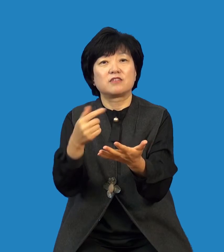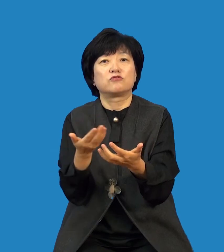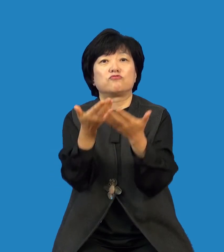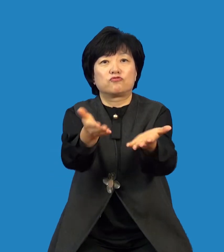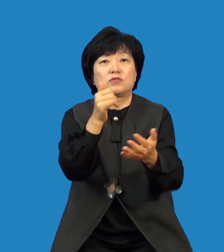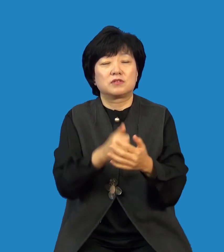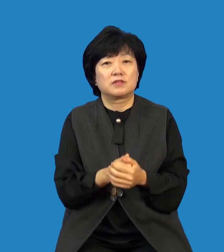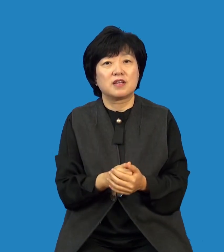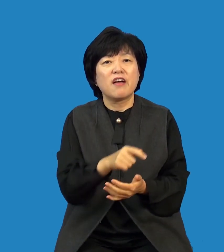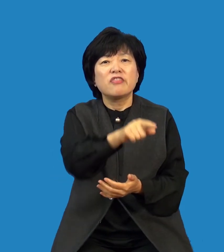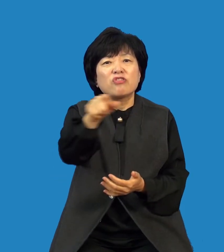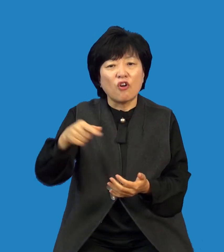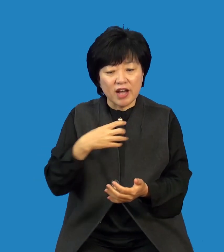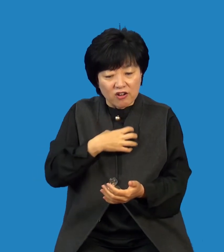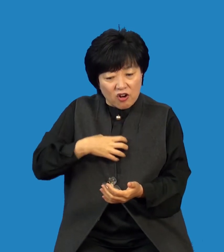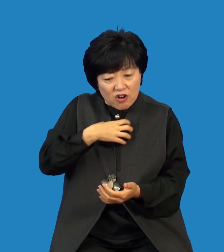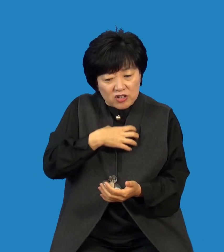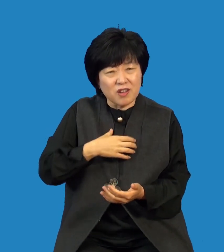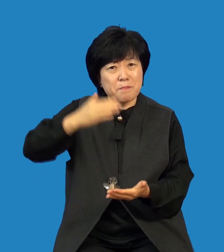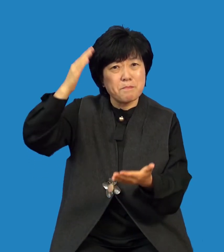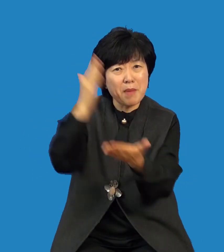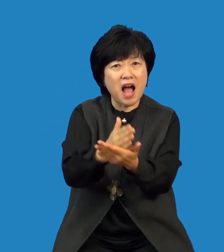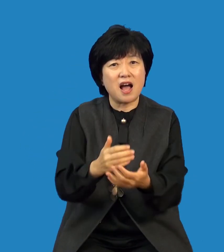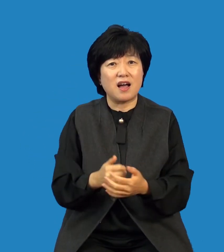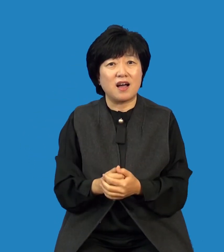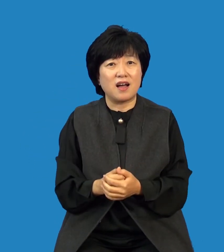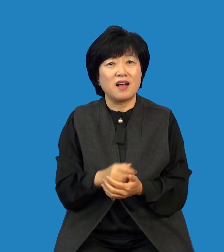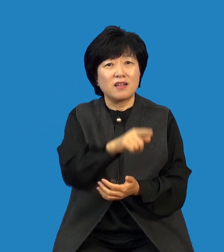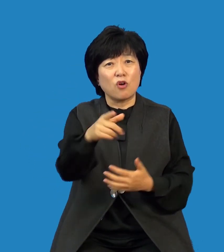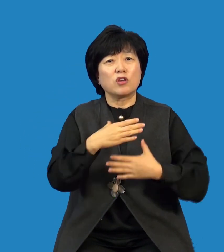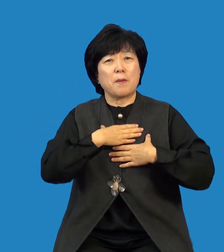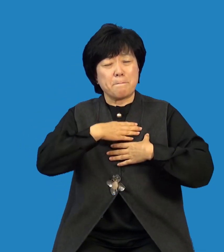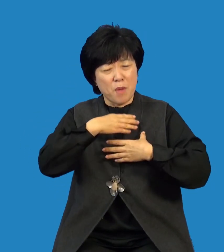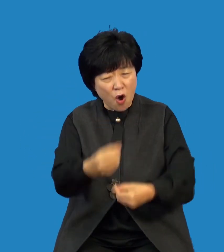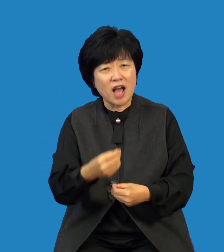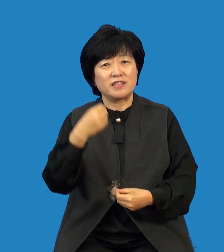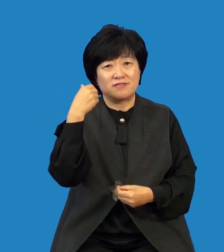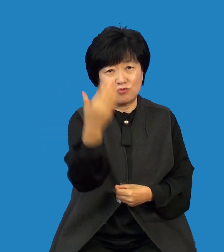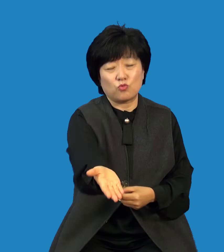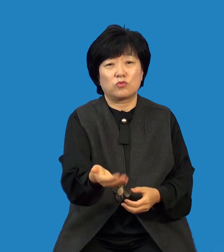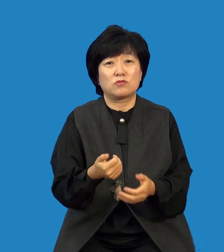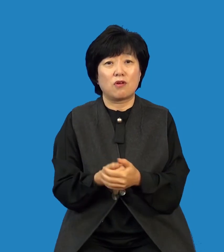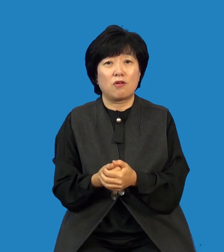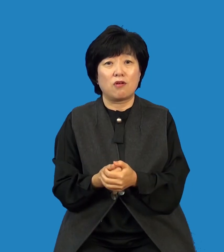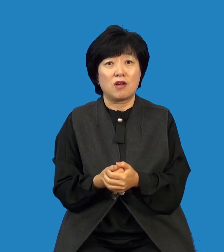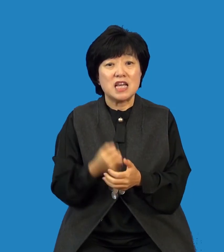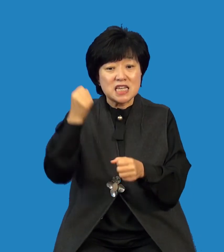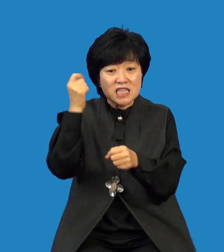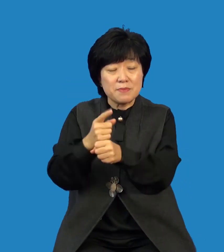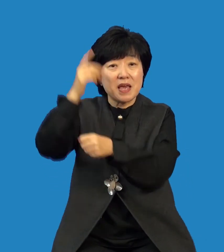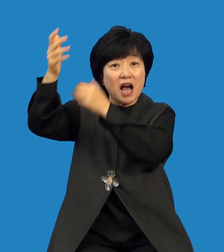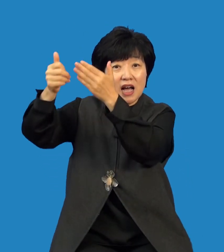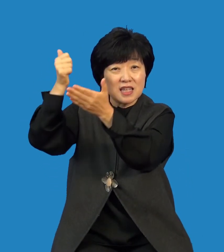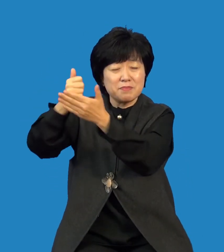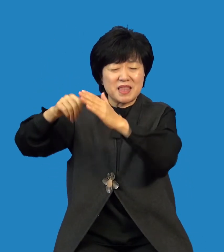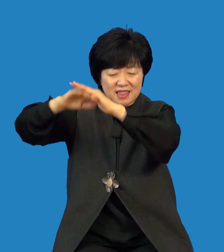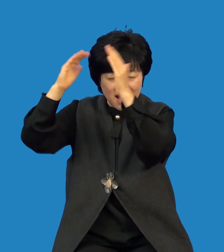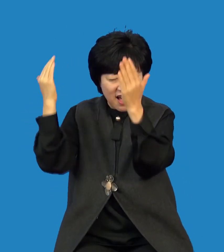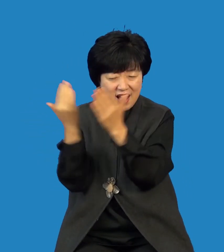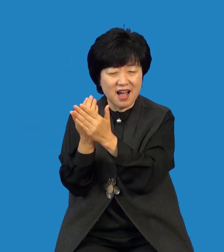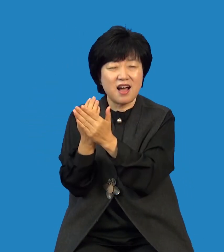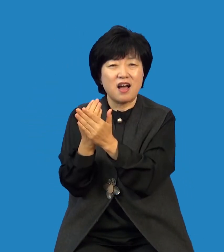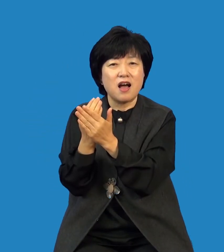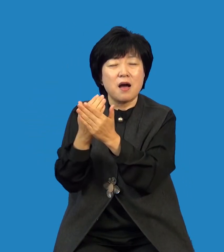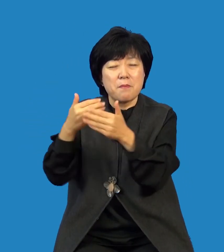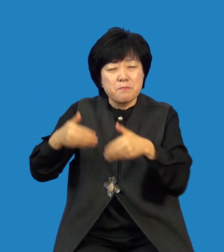너희는 평안하라는 거예요. 이미 하나님께서 너희에게 있어야 될 걸 다 하신다는 거야. 이미 하나님께서 너희의 필요를 다 채우신다는 거야.